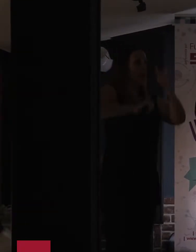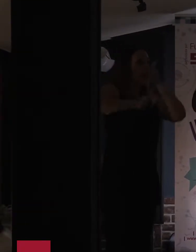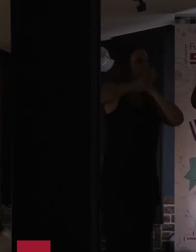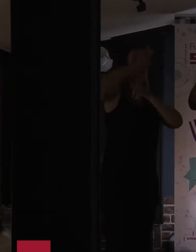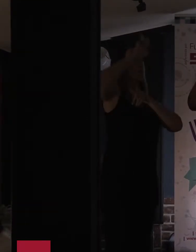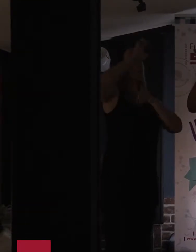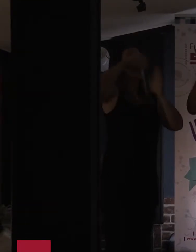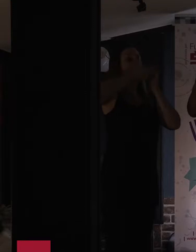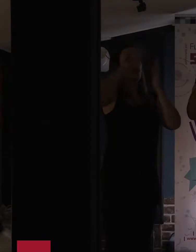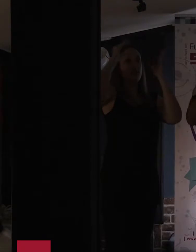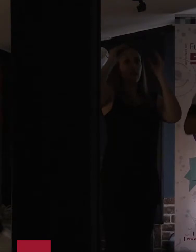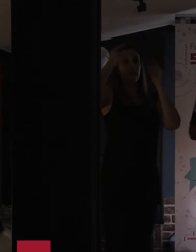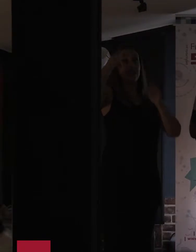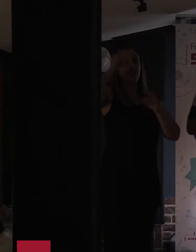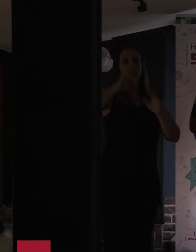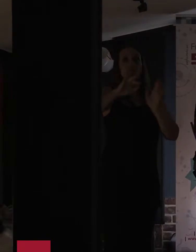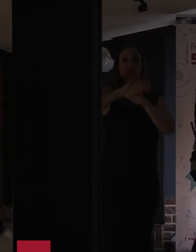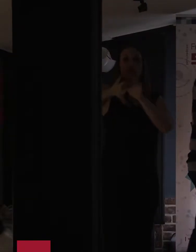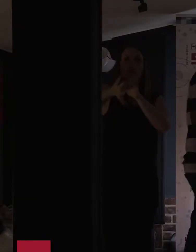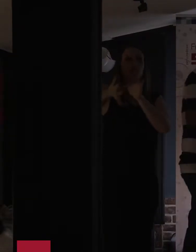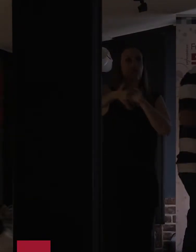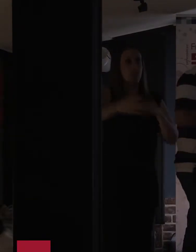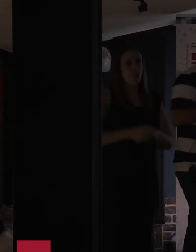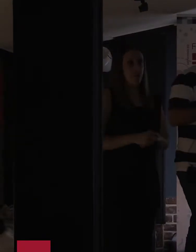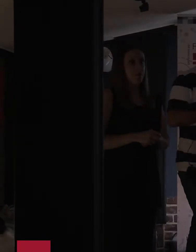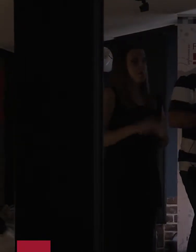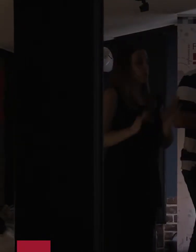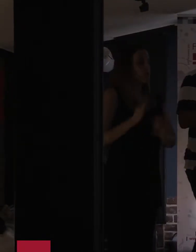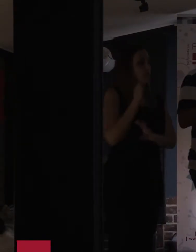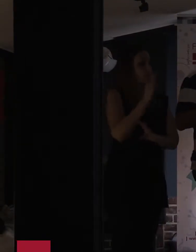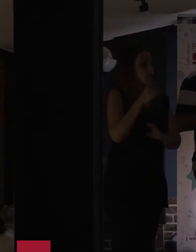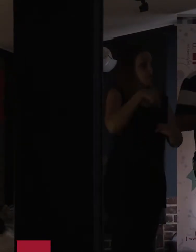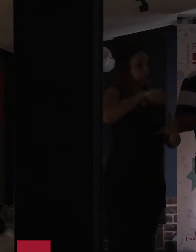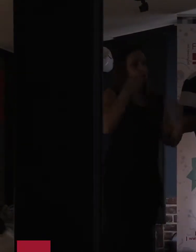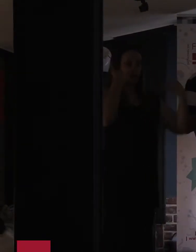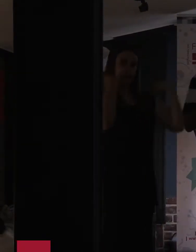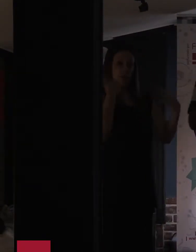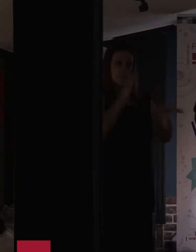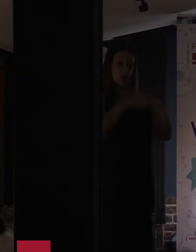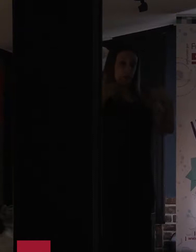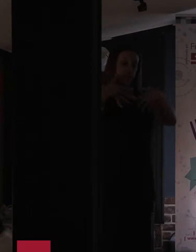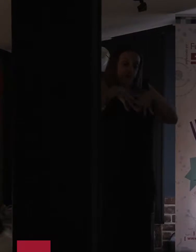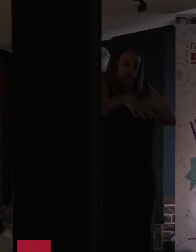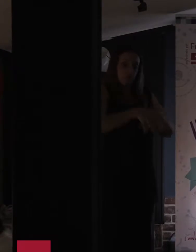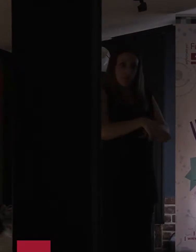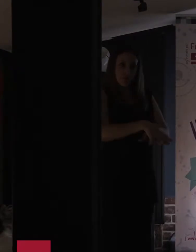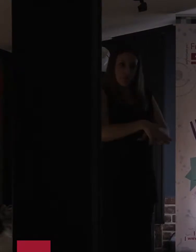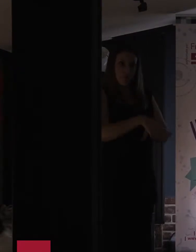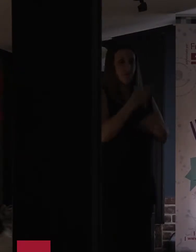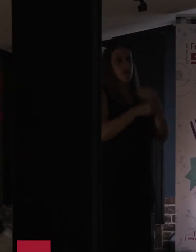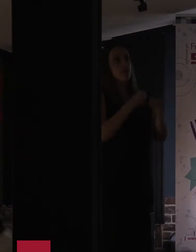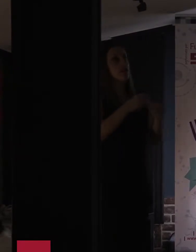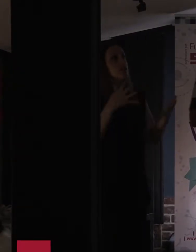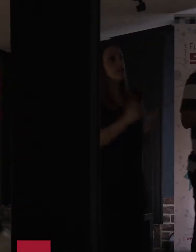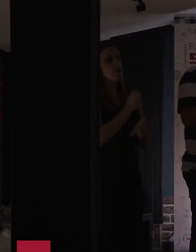el cerebro sepa que estamos tocando la pared. Y además somos los responsables de integrar todo. Somos los responsables de hacer que el